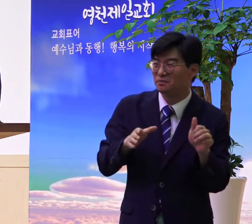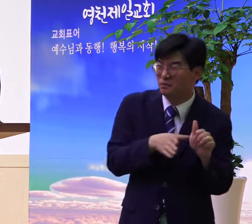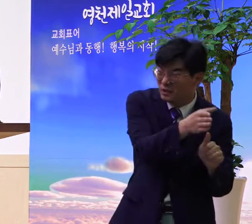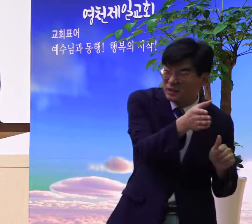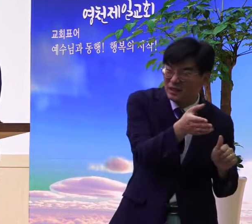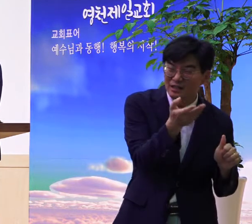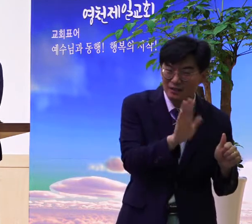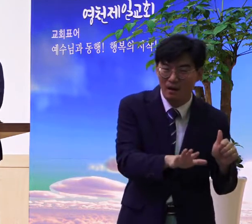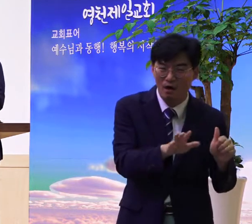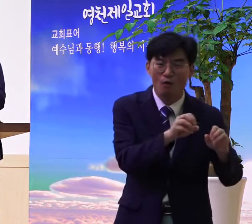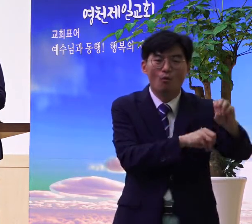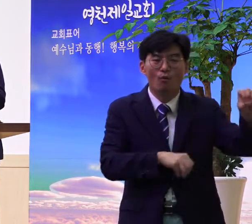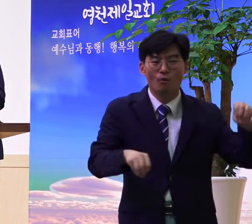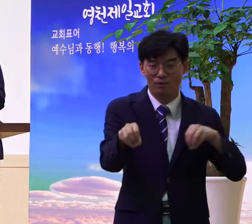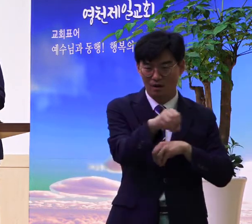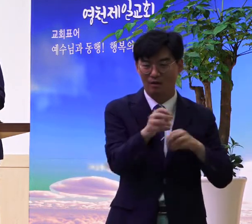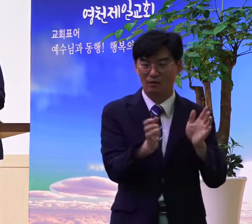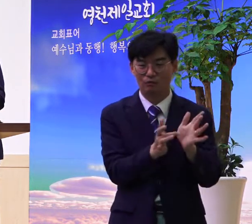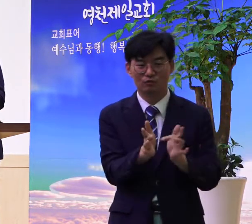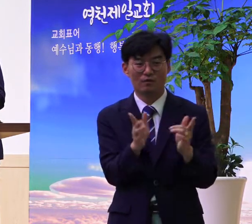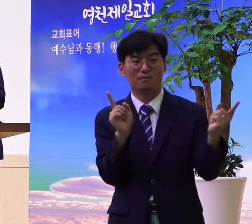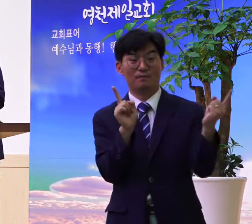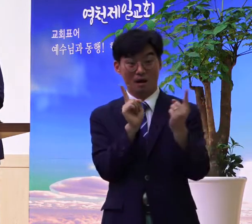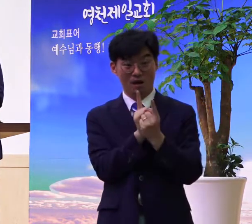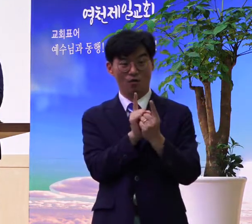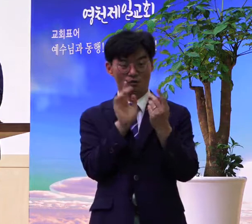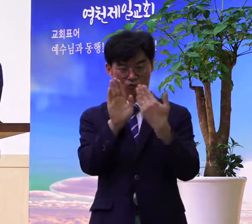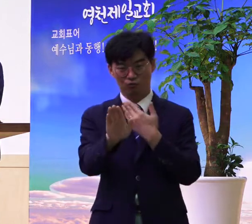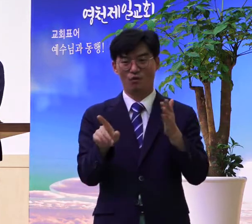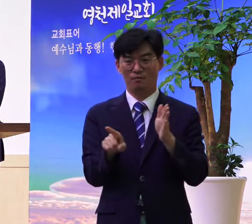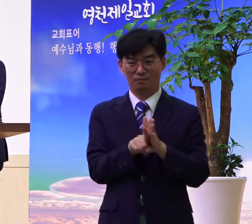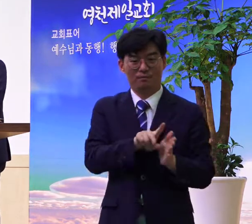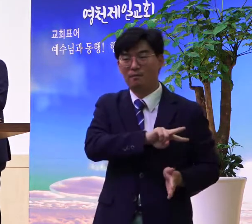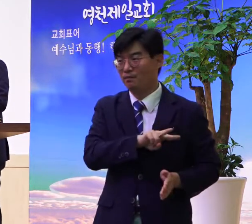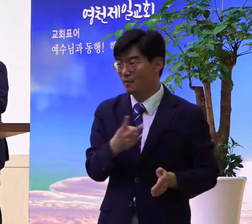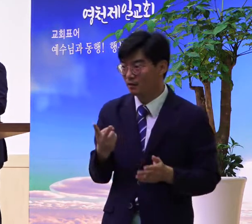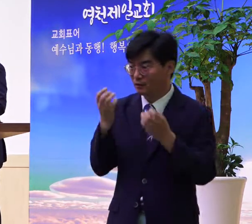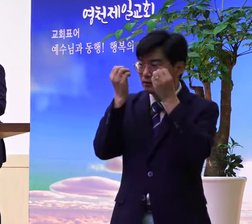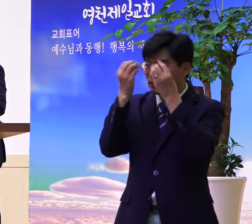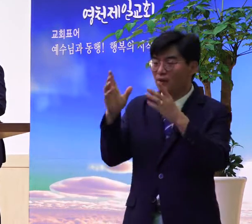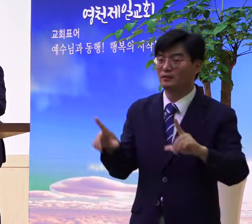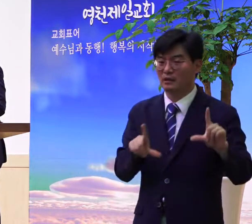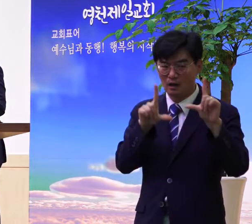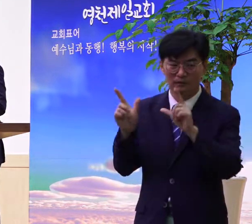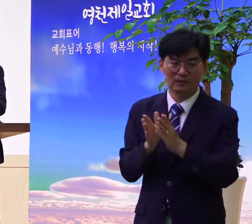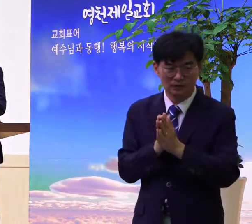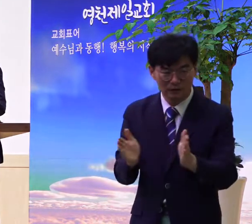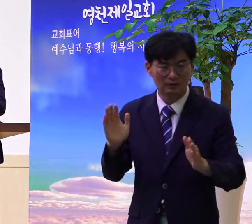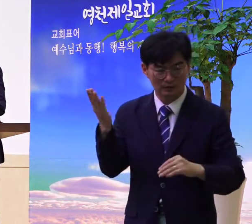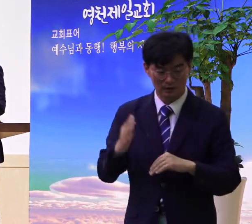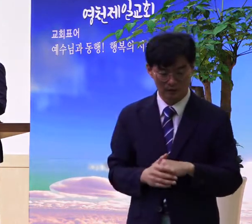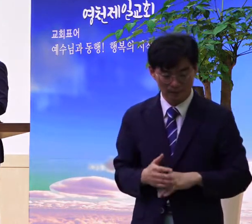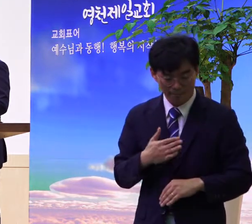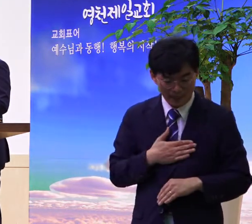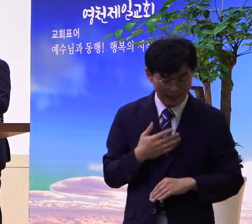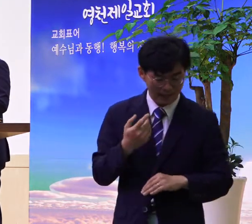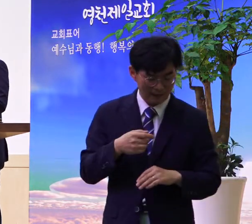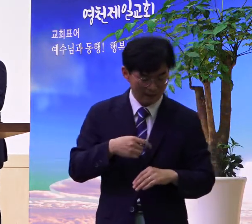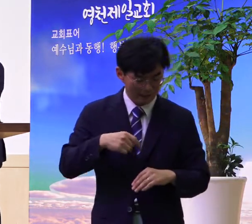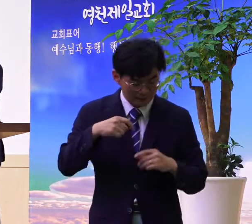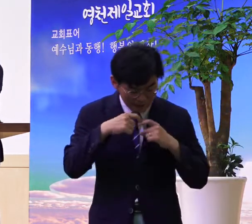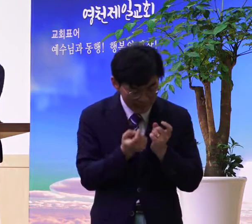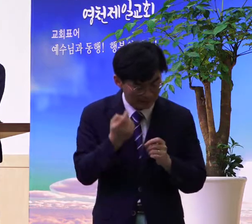부어드렸습니다. 젊은 시절에 가지고 있었던 그의 꿈과 비전도 부어드렸고 자신의 계획과 모든 욕망까지도